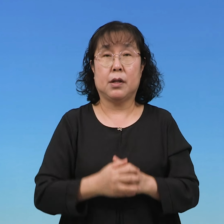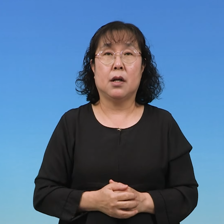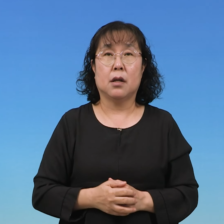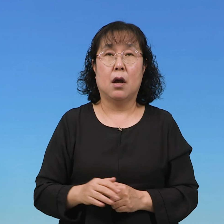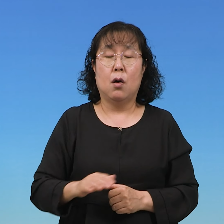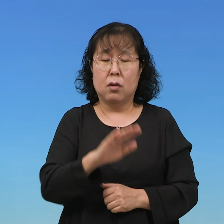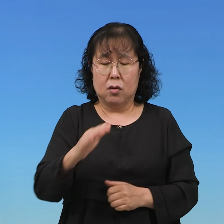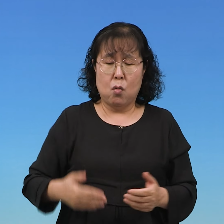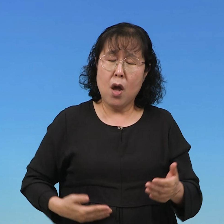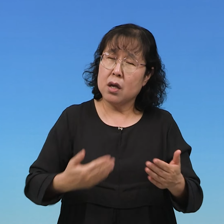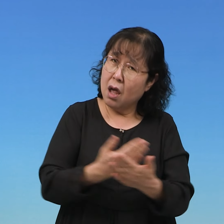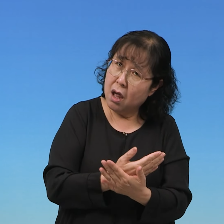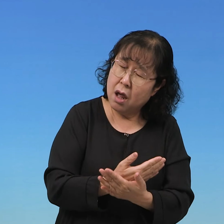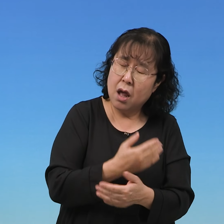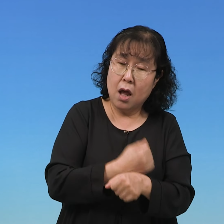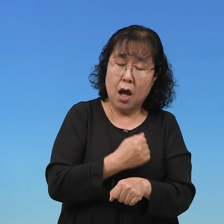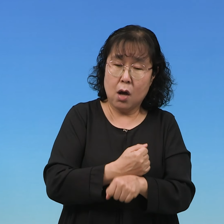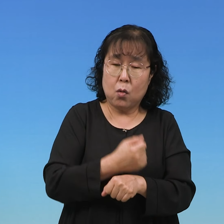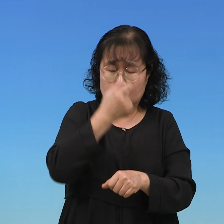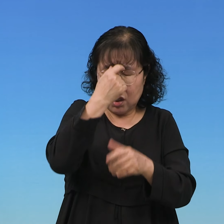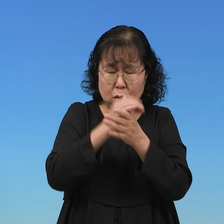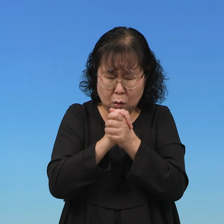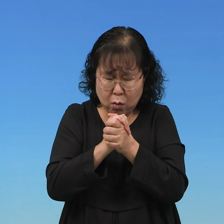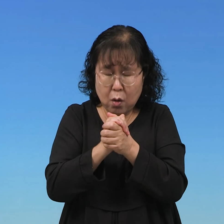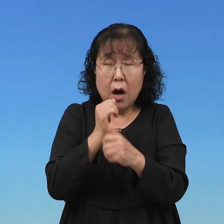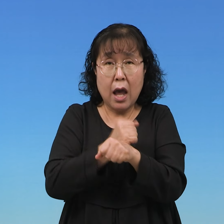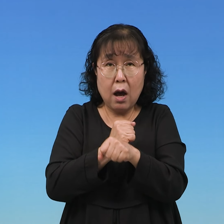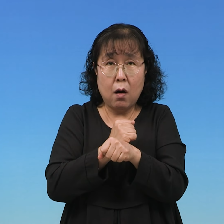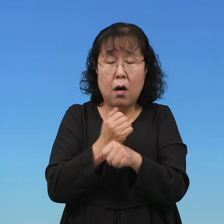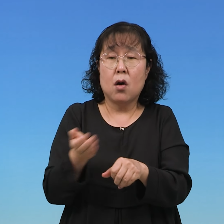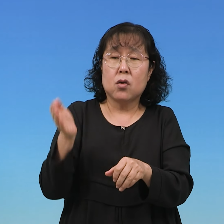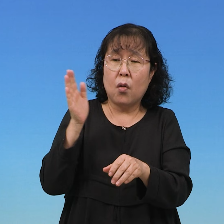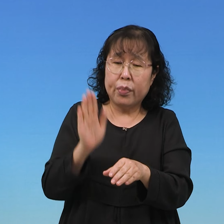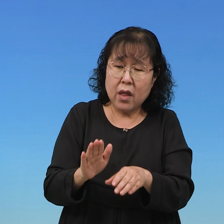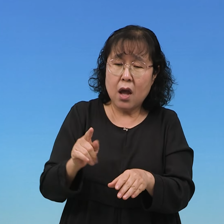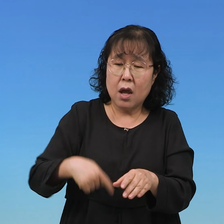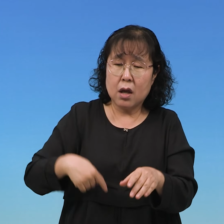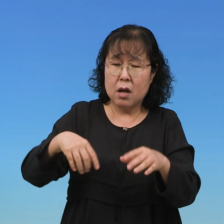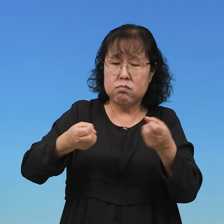하고 기도도 하는데 이게 안 되는 거예요.